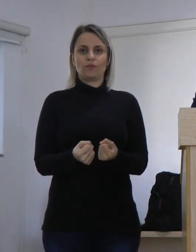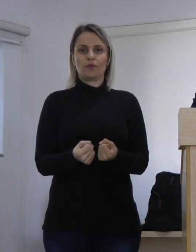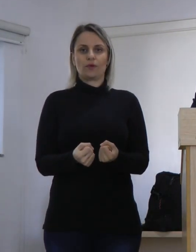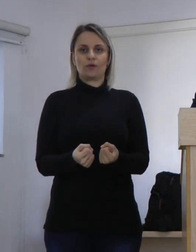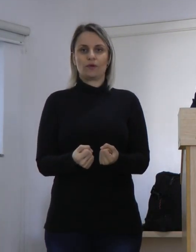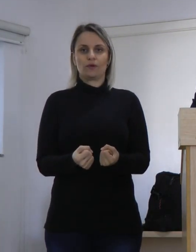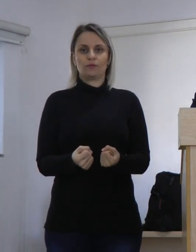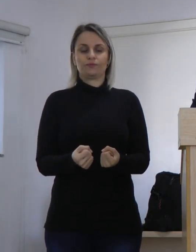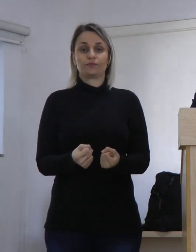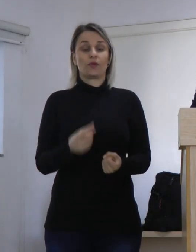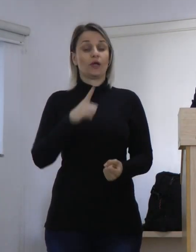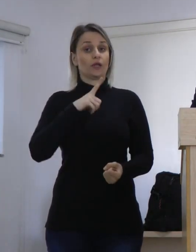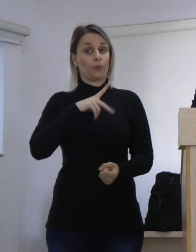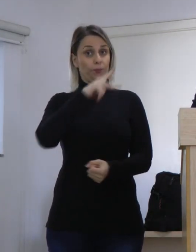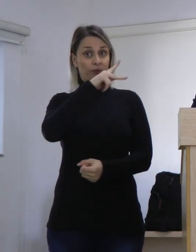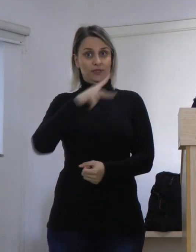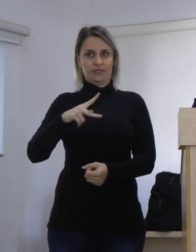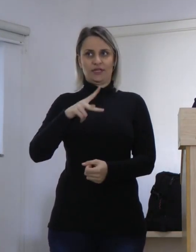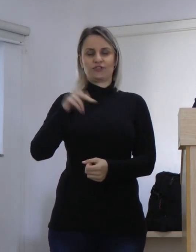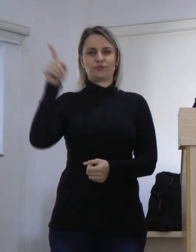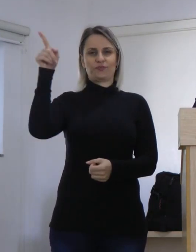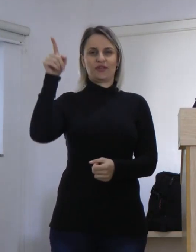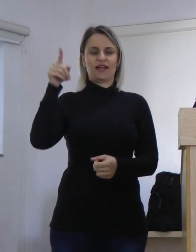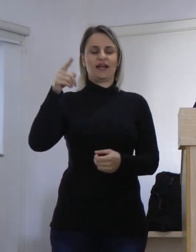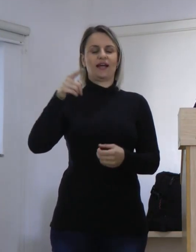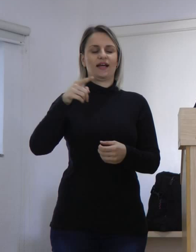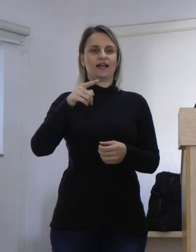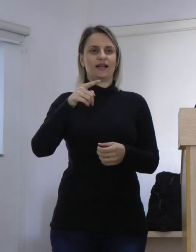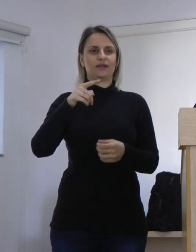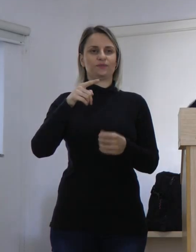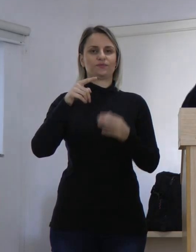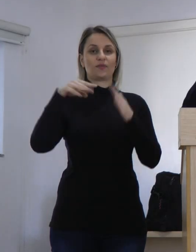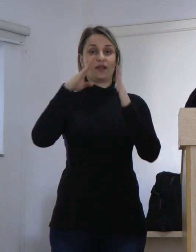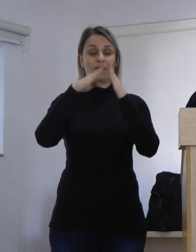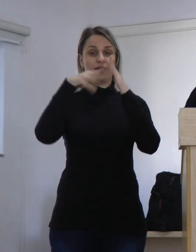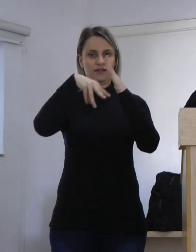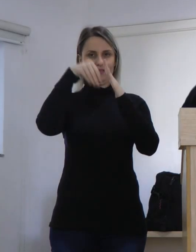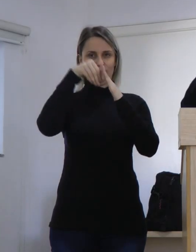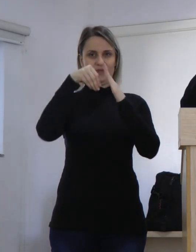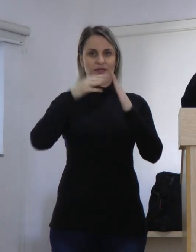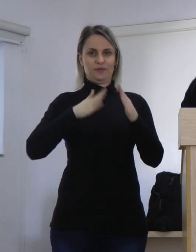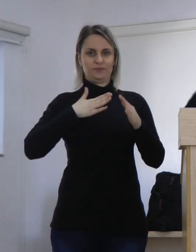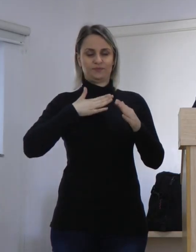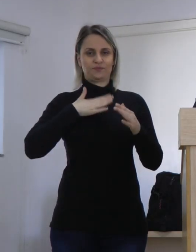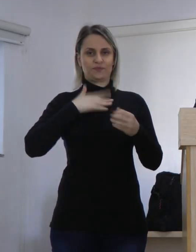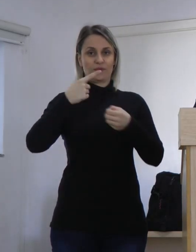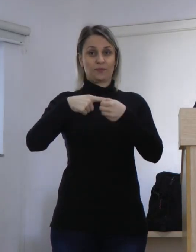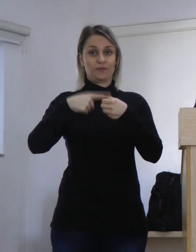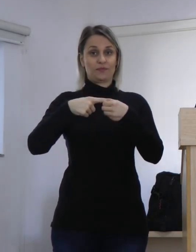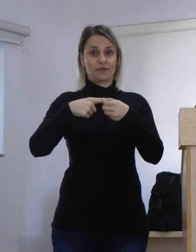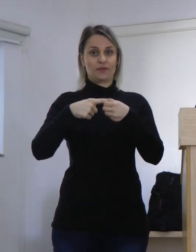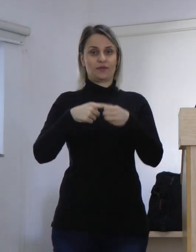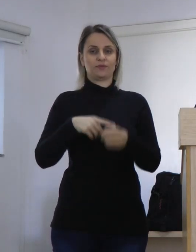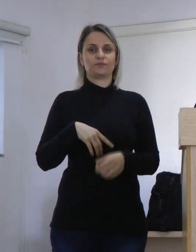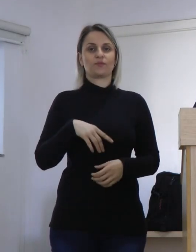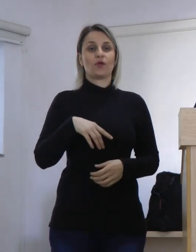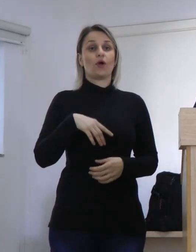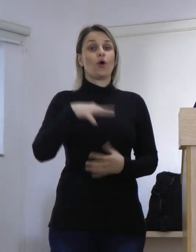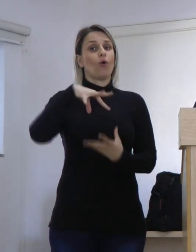espírita em Fortaleza disse certa vez para mim: Nazareno, o espírito só evolui depois que casa.